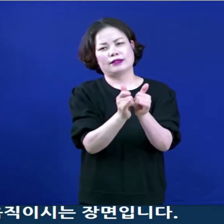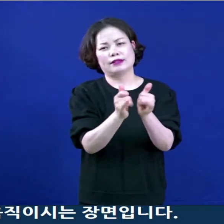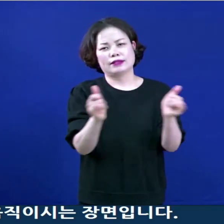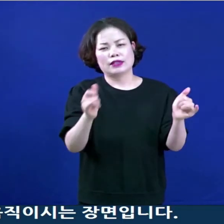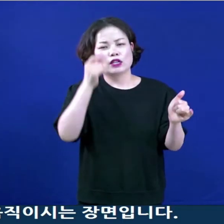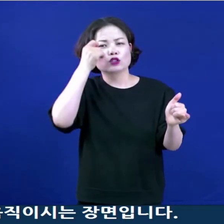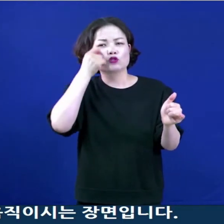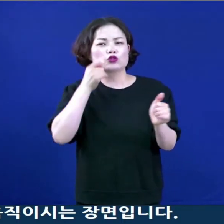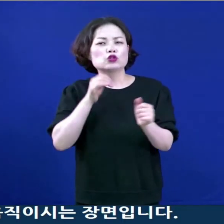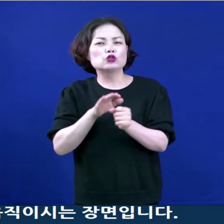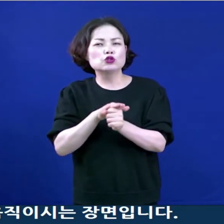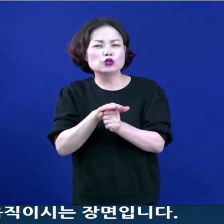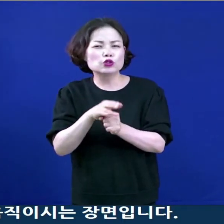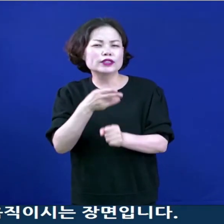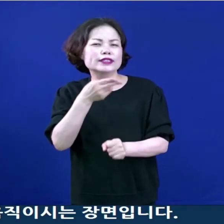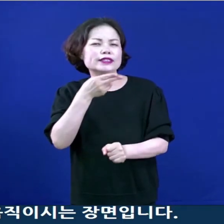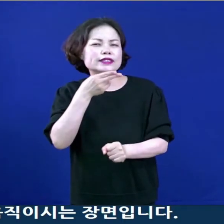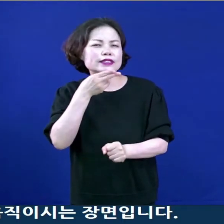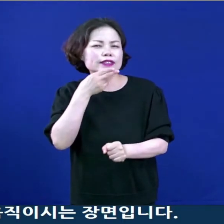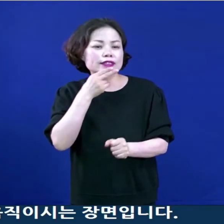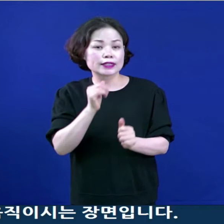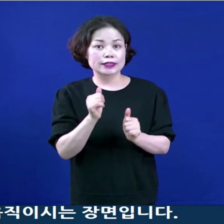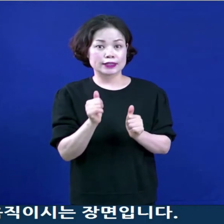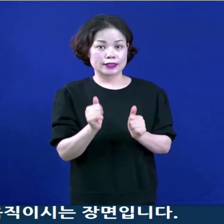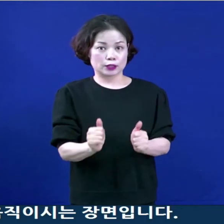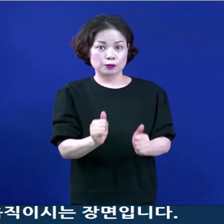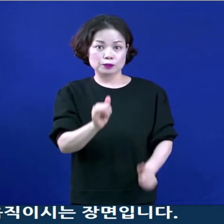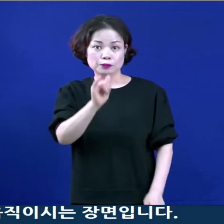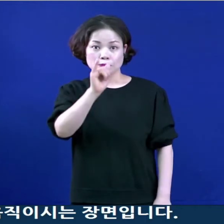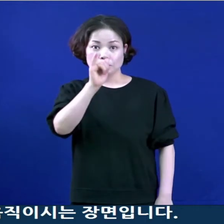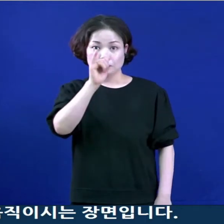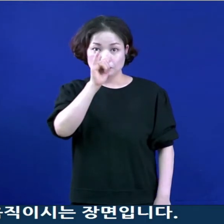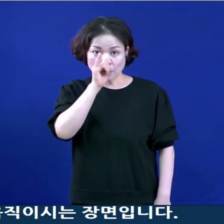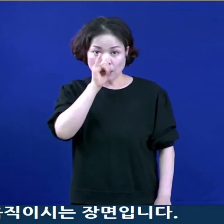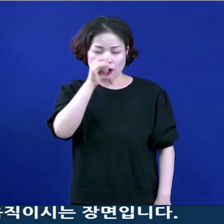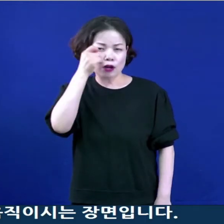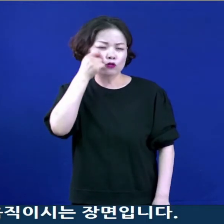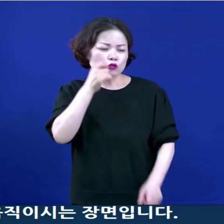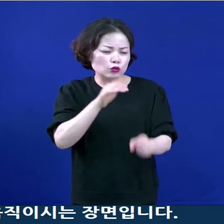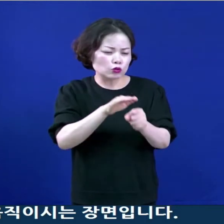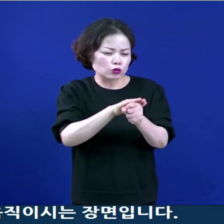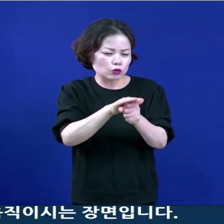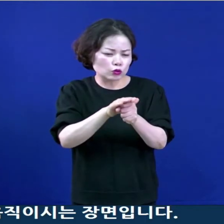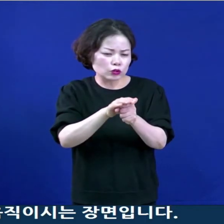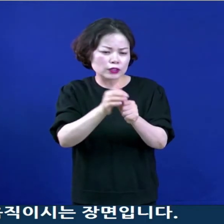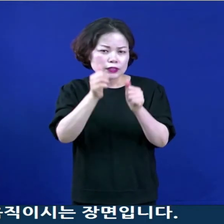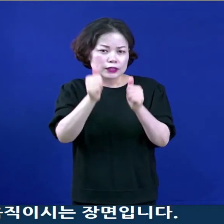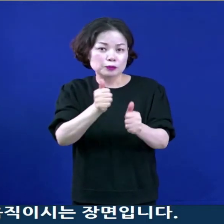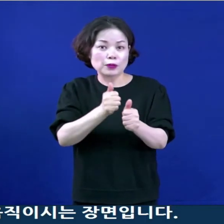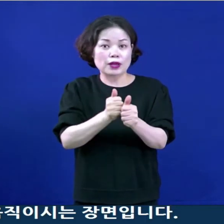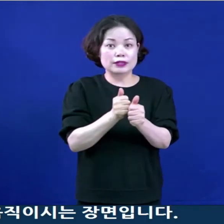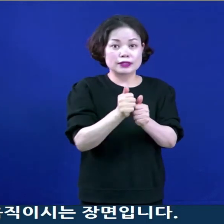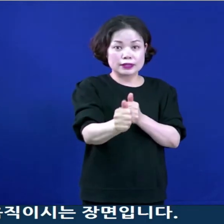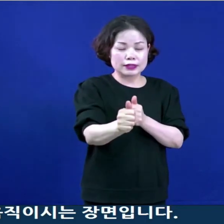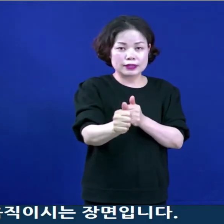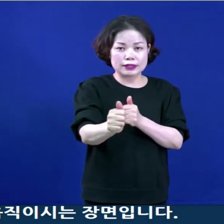자에게는 긍휼이 없는 심판이 있으리라. 긍휼은 심판을